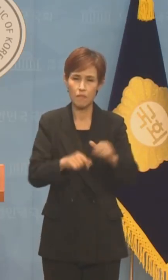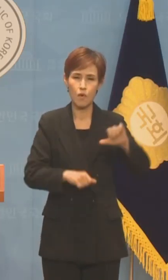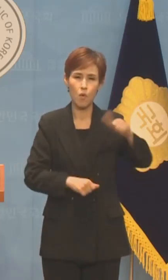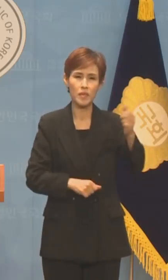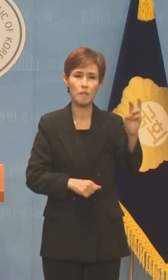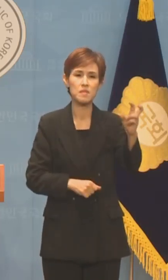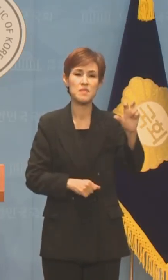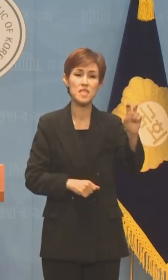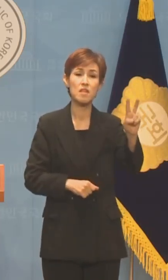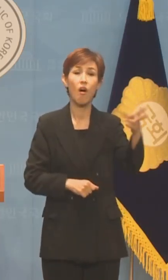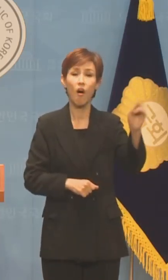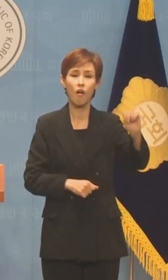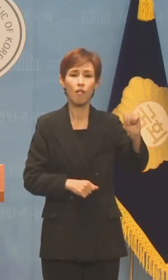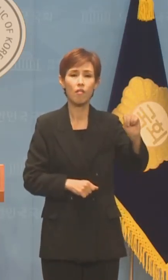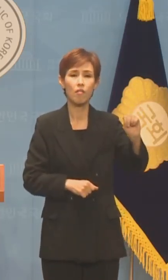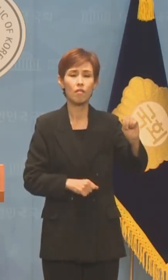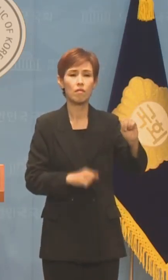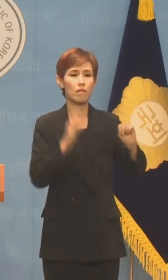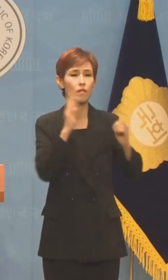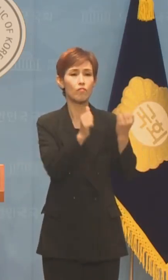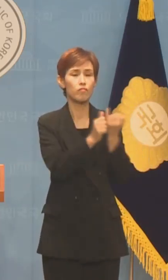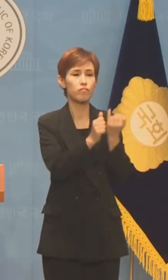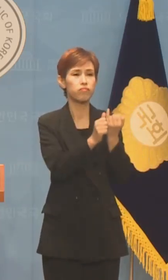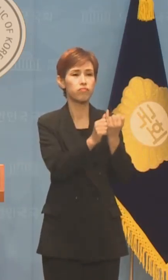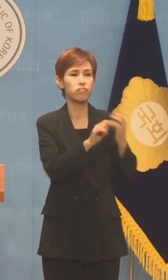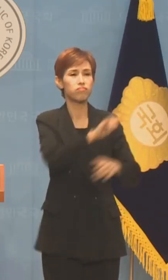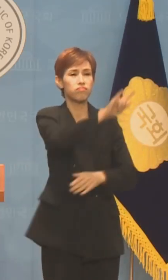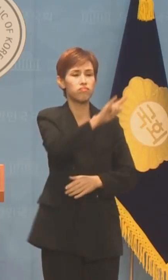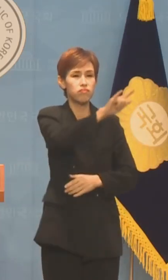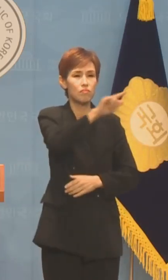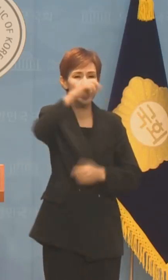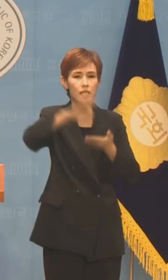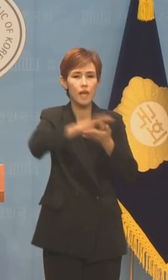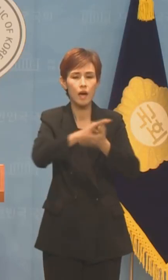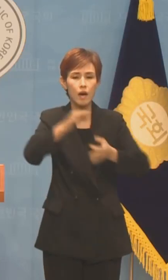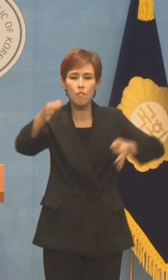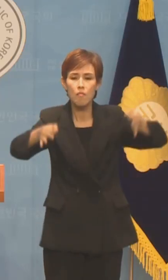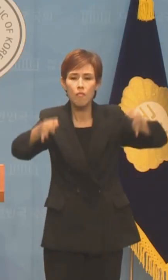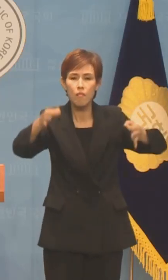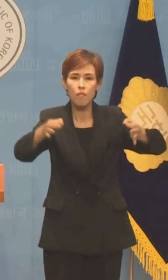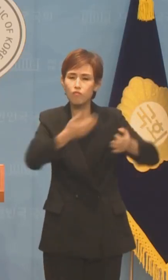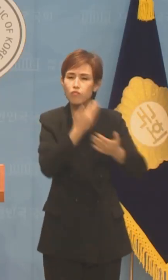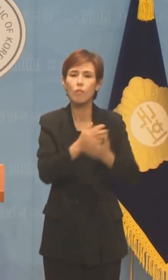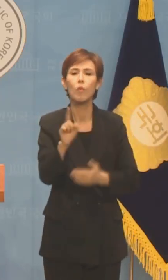532억 윤건희 순방, 어느 예산이 더 쓸모있나?